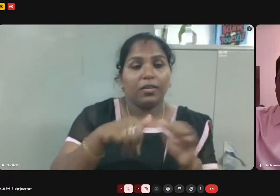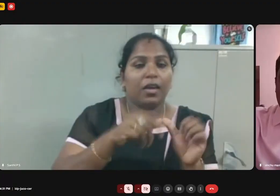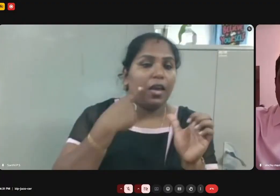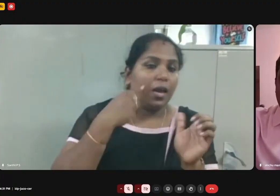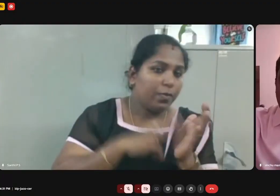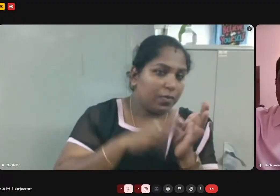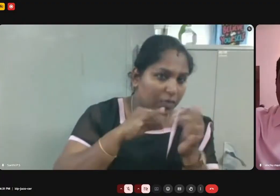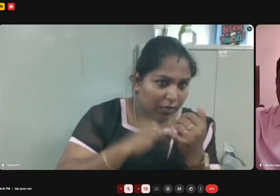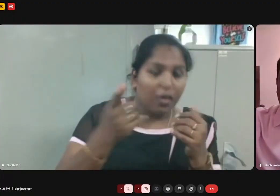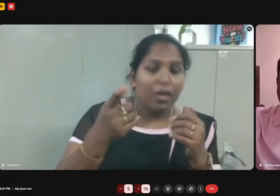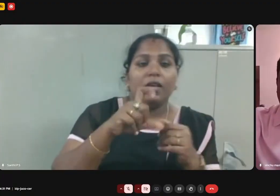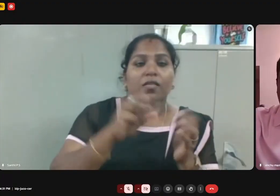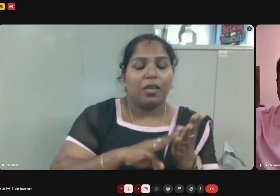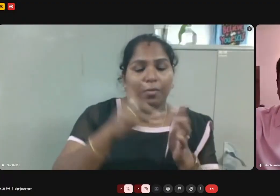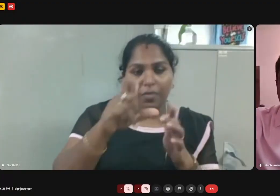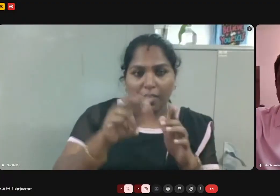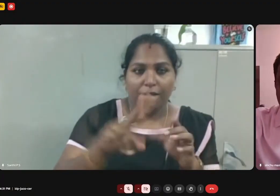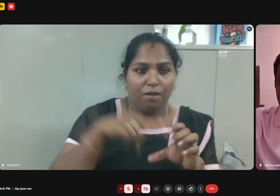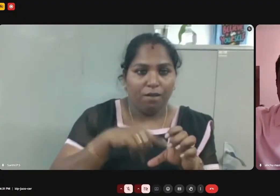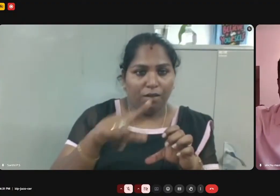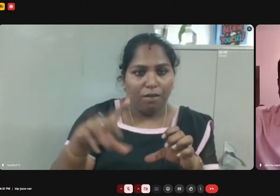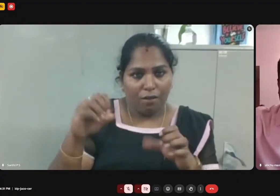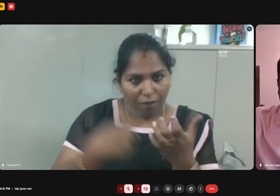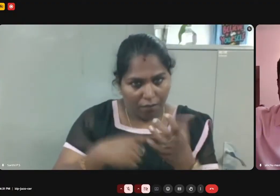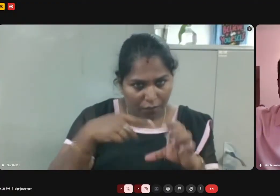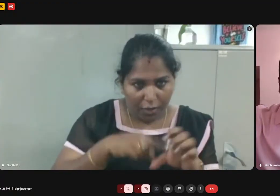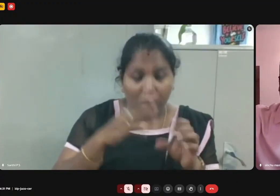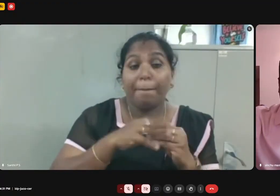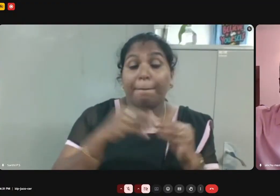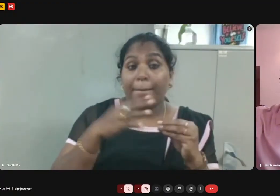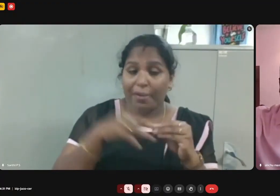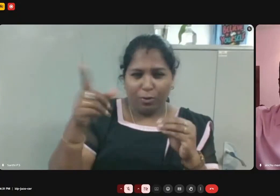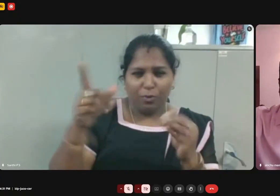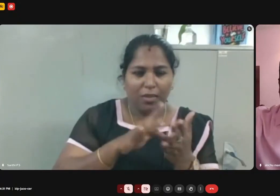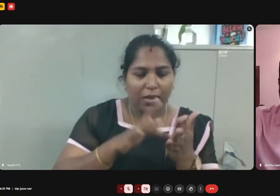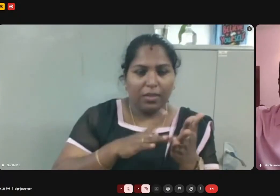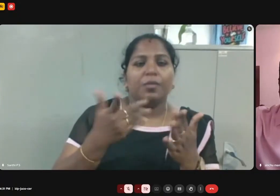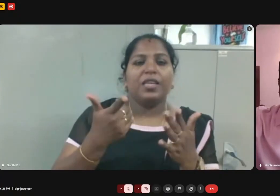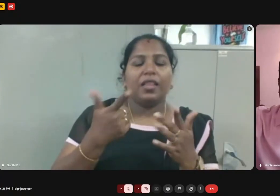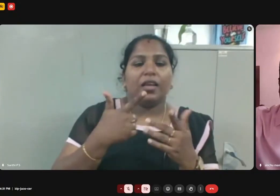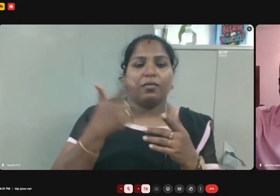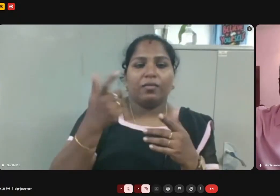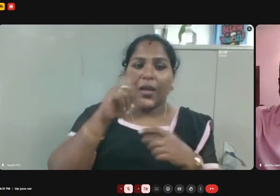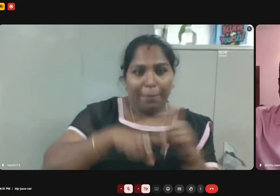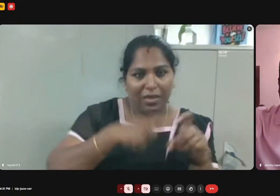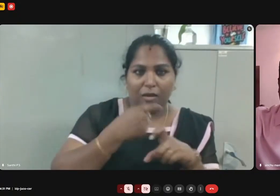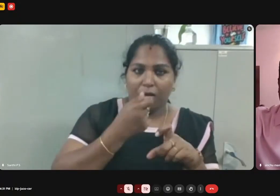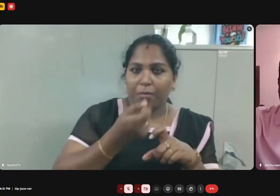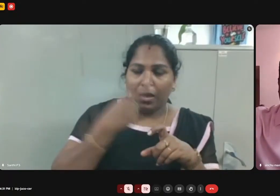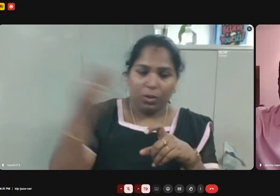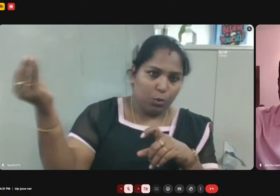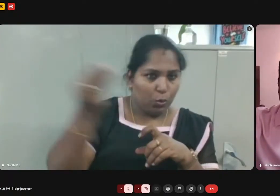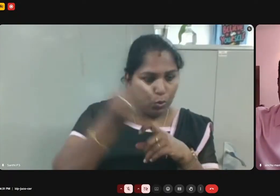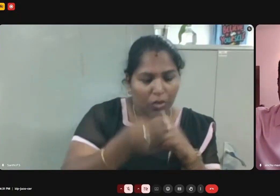സയൻസ്, CMC വെല്ലൂർ, ബാംഗ്ലൂരിലെ ചില സെന്ററുകൾ, ഇവരൊക്കെ ഒരു ട്രയൽ പോലെ ഈ കമ്പനിയിൽ നിന്ന് ഈ മരുന്ന് അവർക്ക് കൊടുക്കും. അവർ ആ